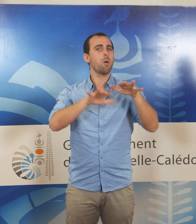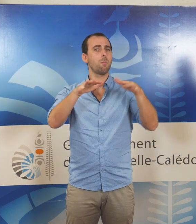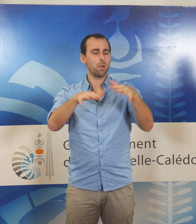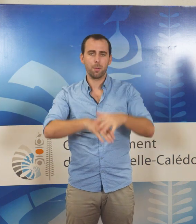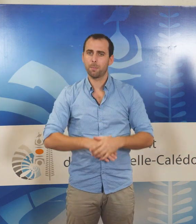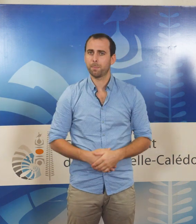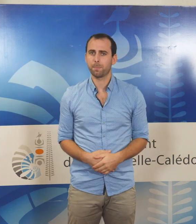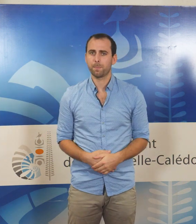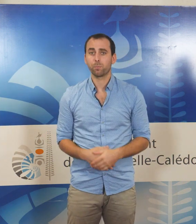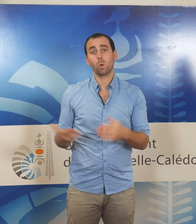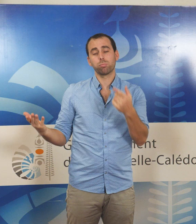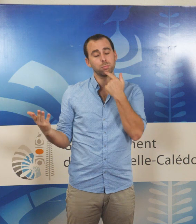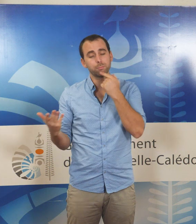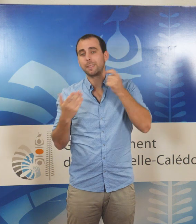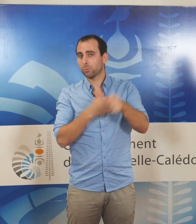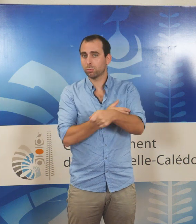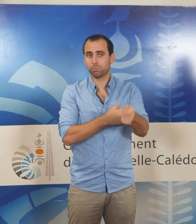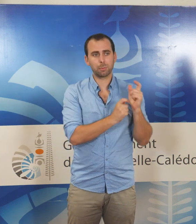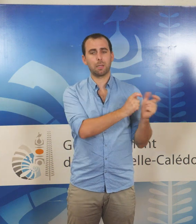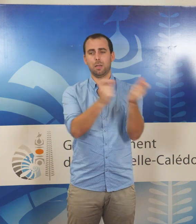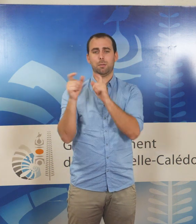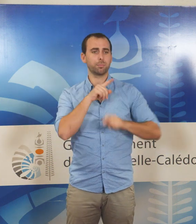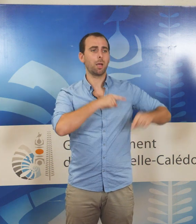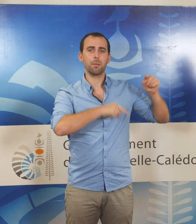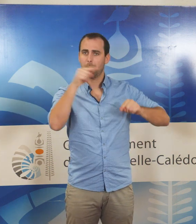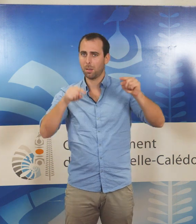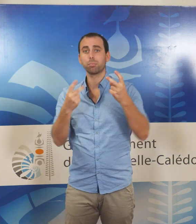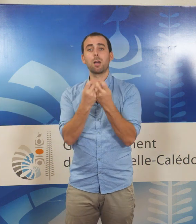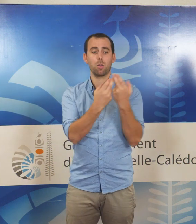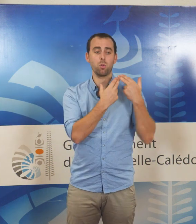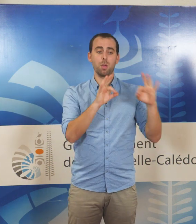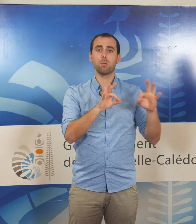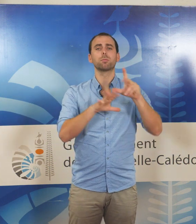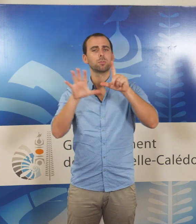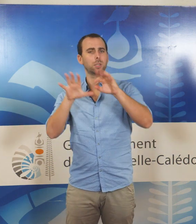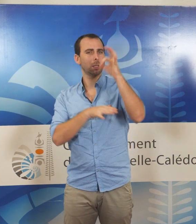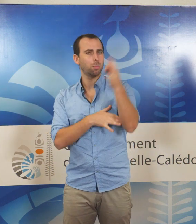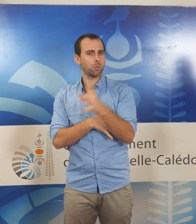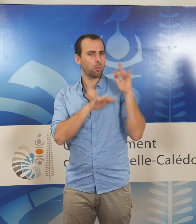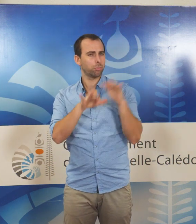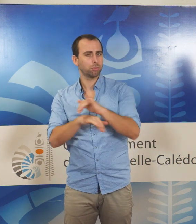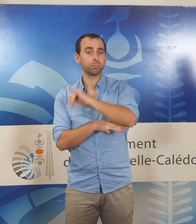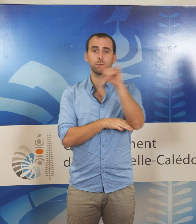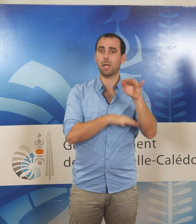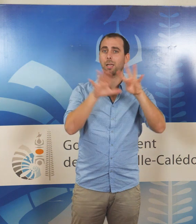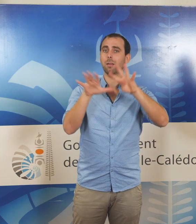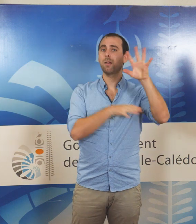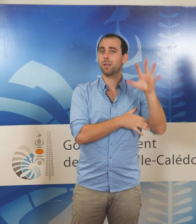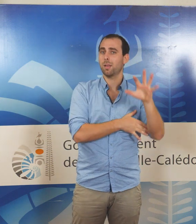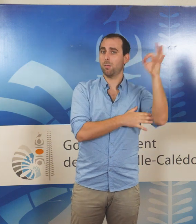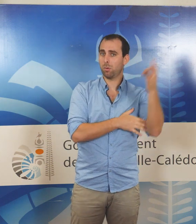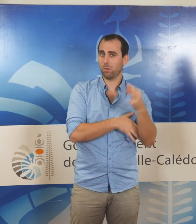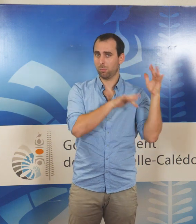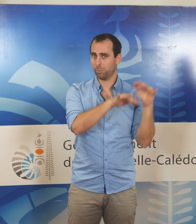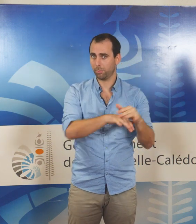effectifs. Donc ça varie aussi en fonction des établissements. Donc par exemple à Nouméa, ça va de 70% des effectifs à 95% des